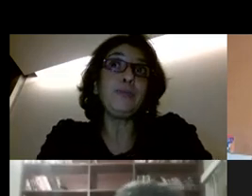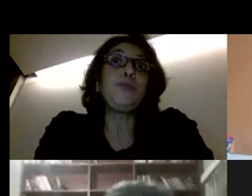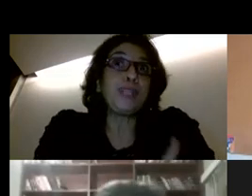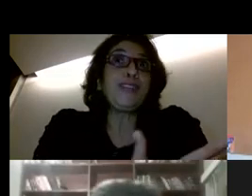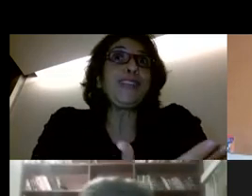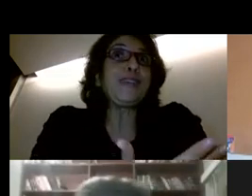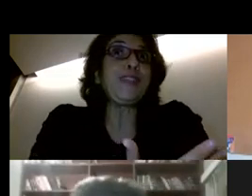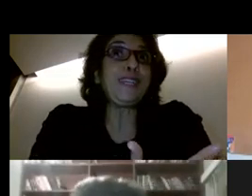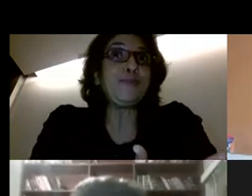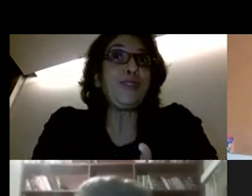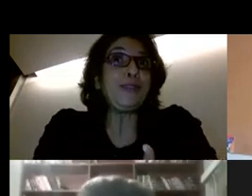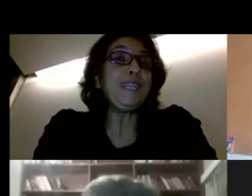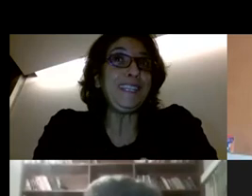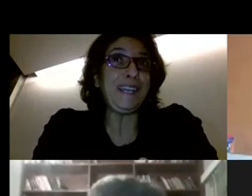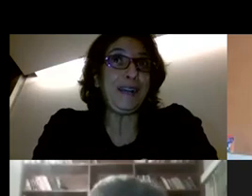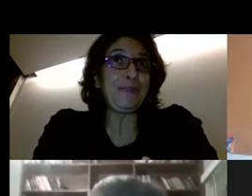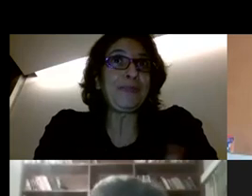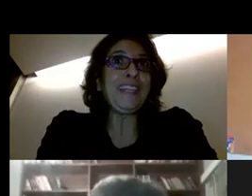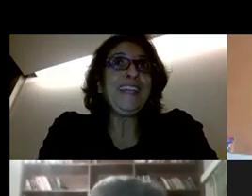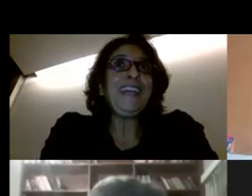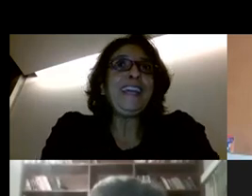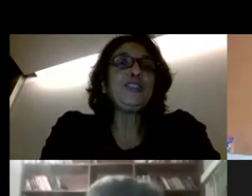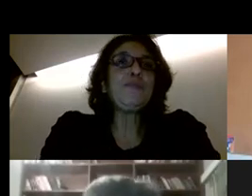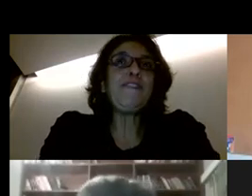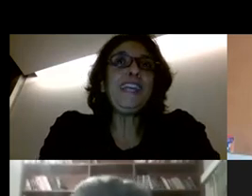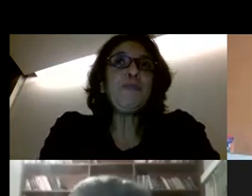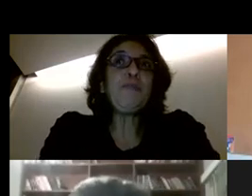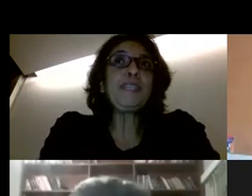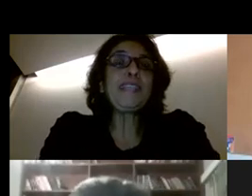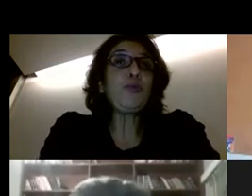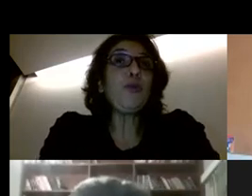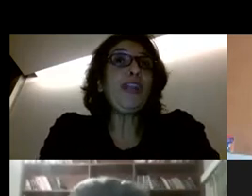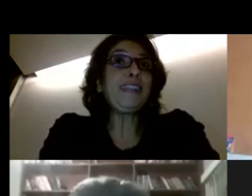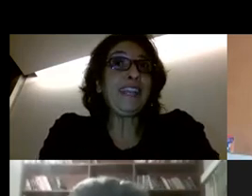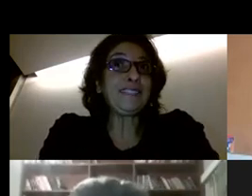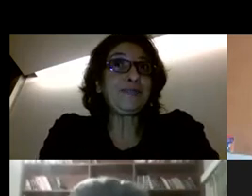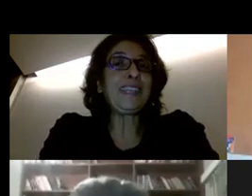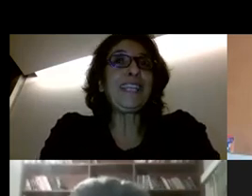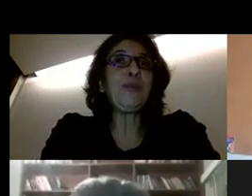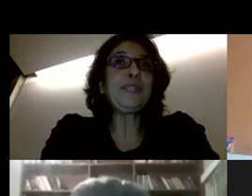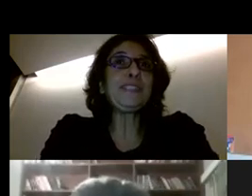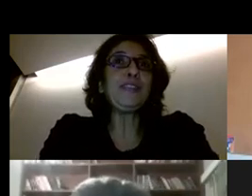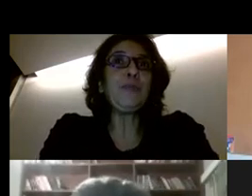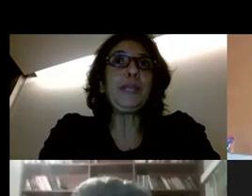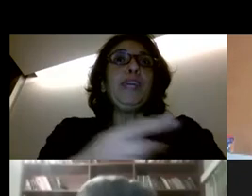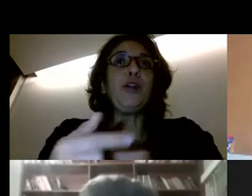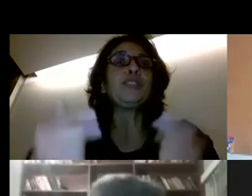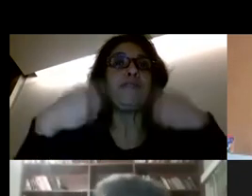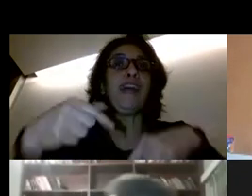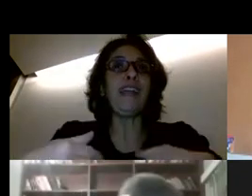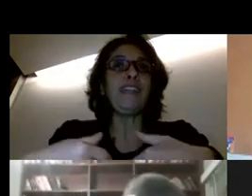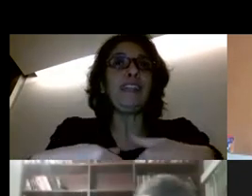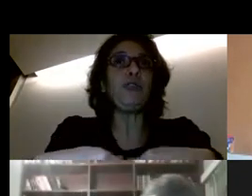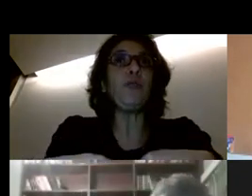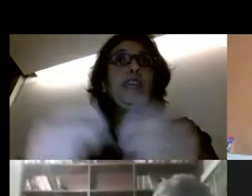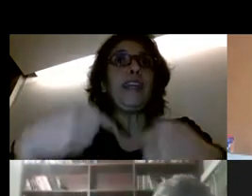señas porque no tenemos descripción lingüística. Entonces más bien estamos empezando un poco al revés. Estamos empezando primero a